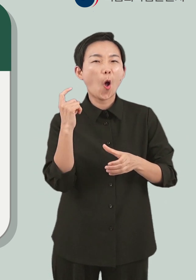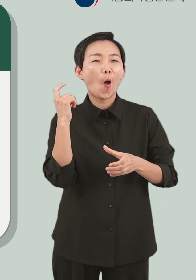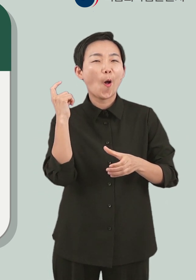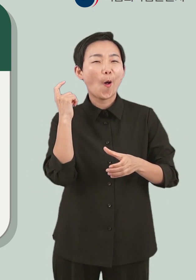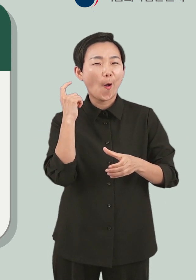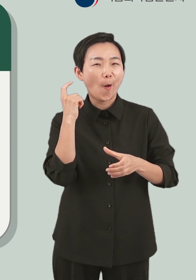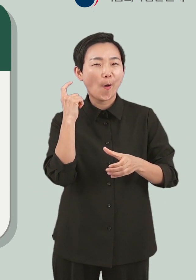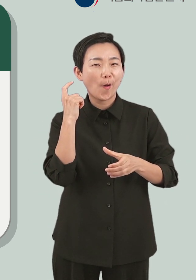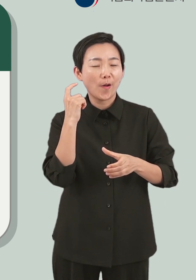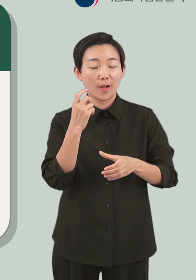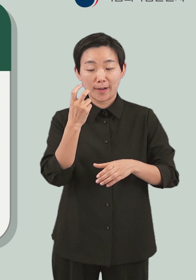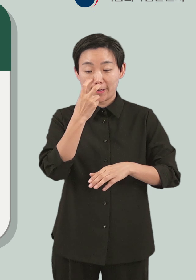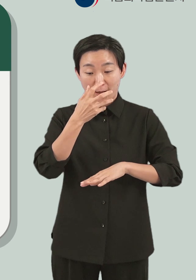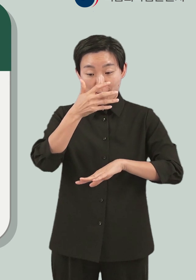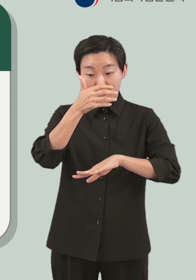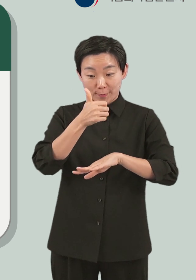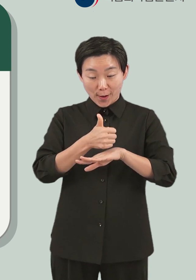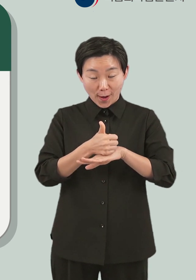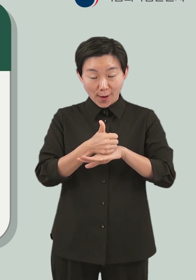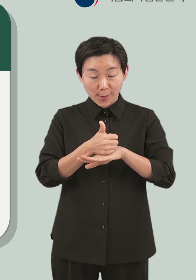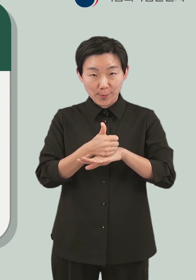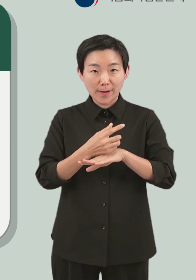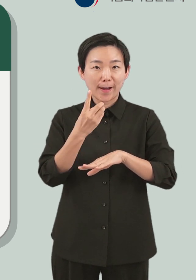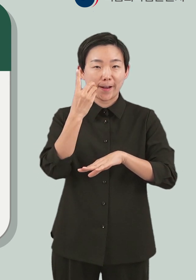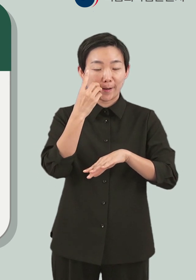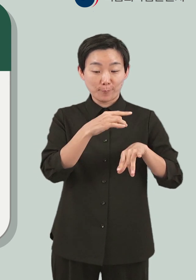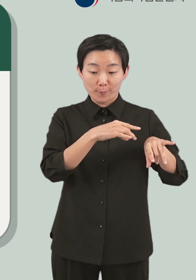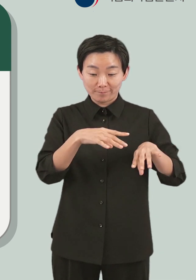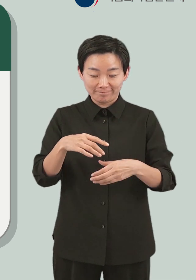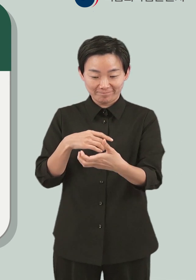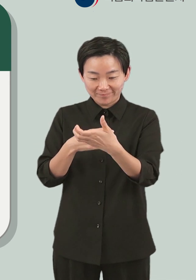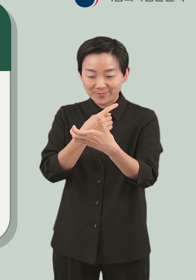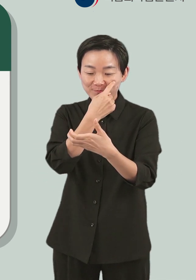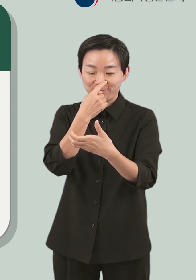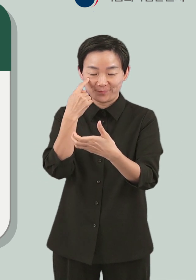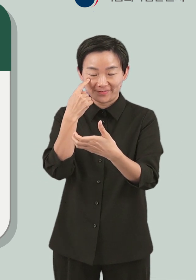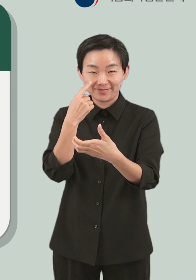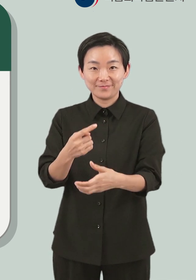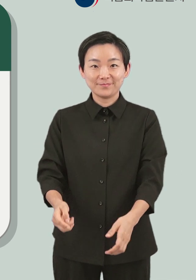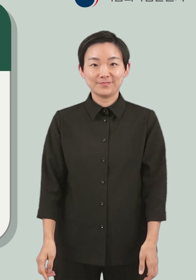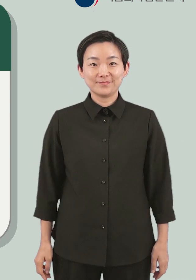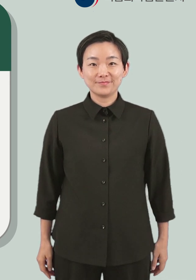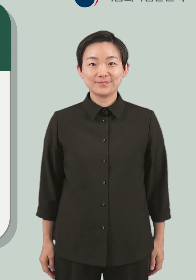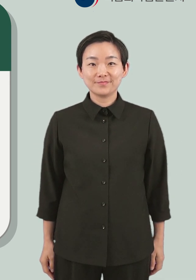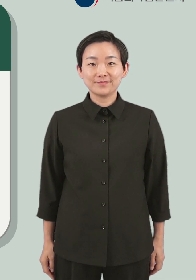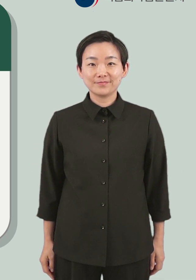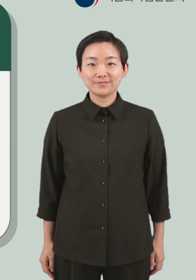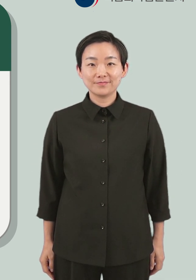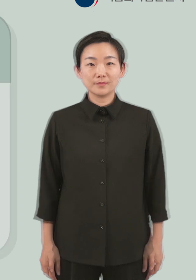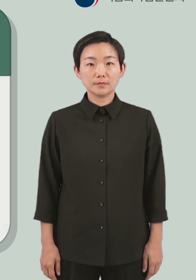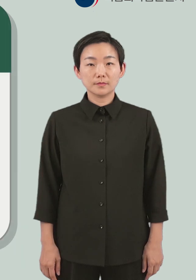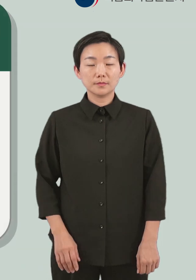때까지 닫아줍니다. 스마트폰 오므론 커넥트 앱에 표시된 측정 결과를 확인합니다.